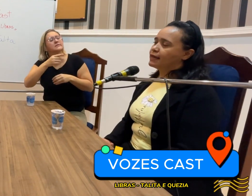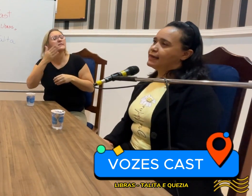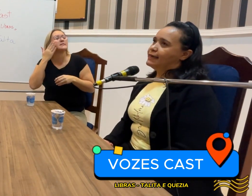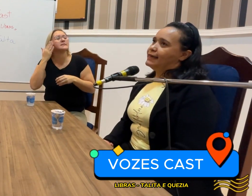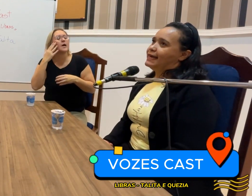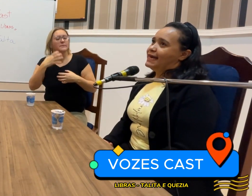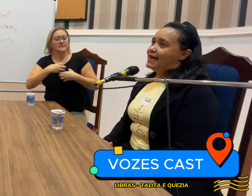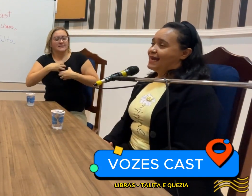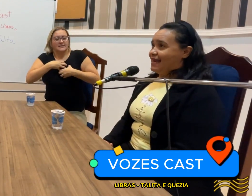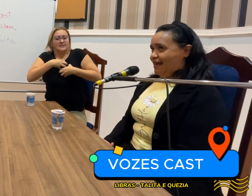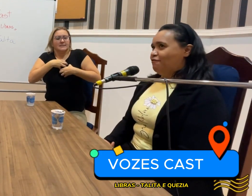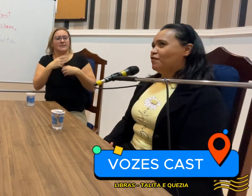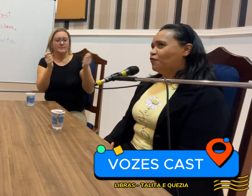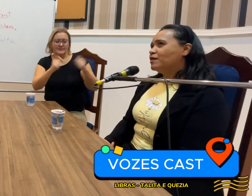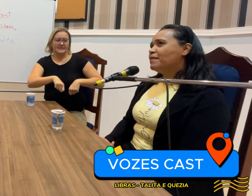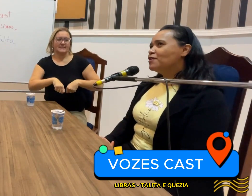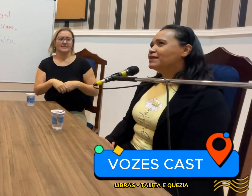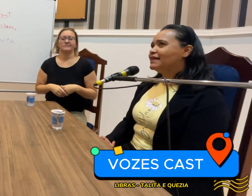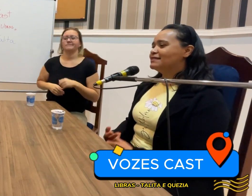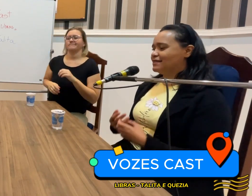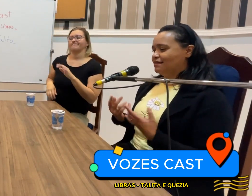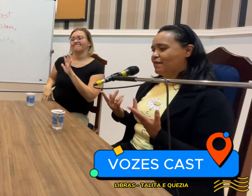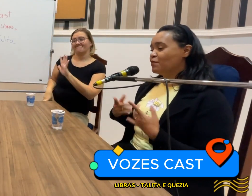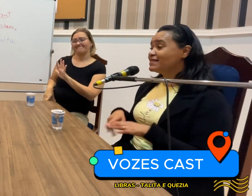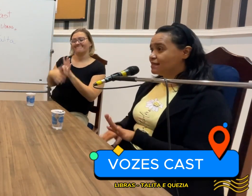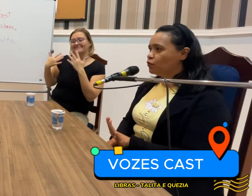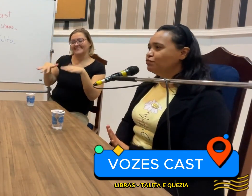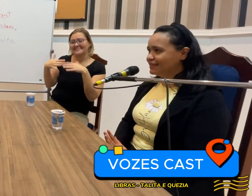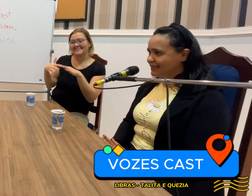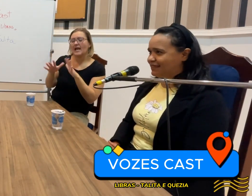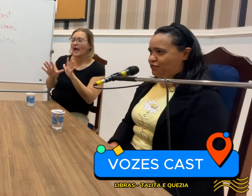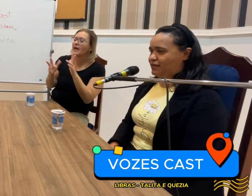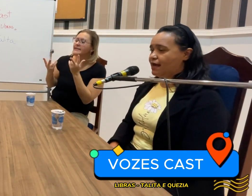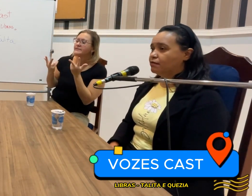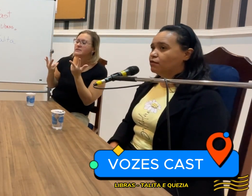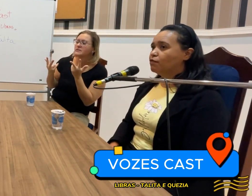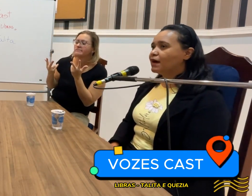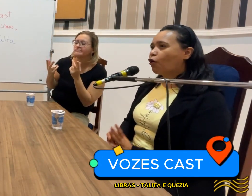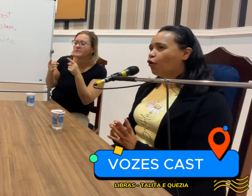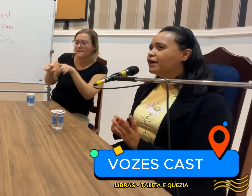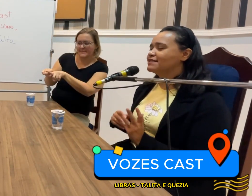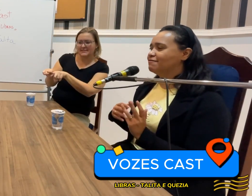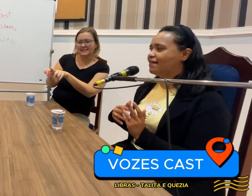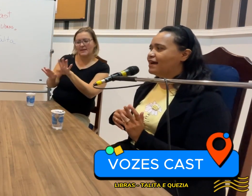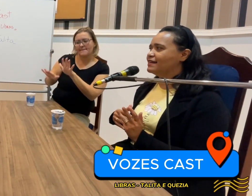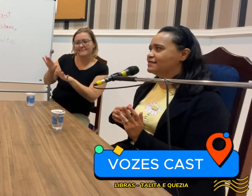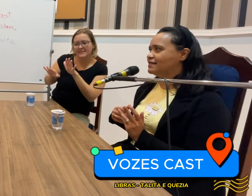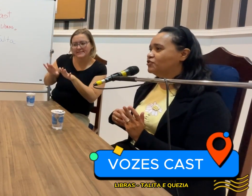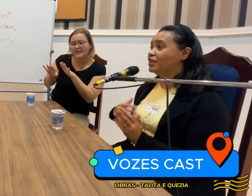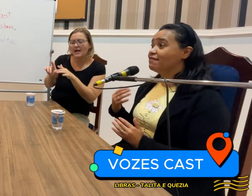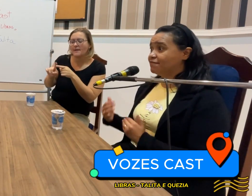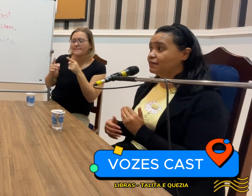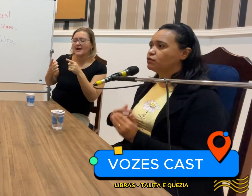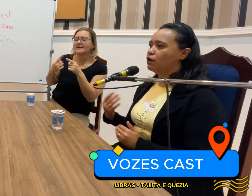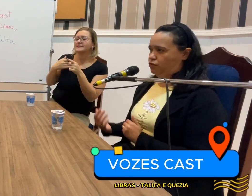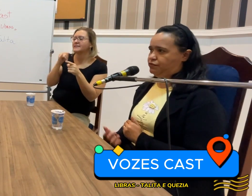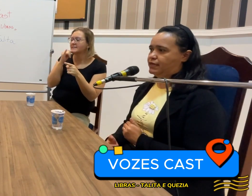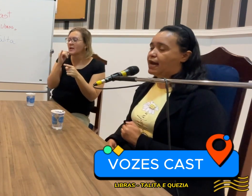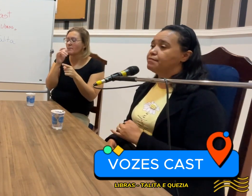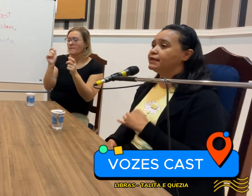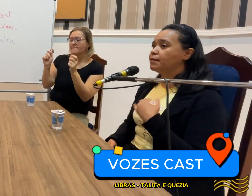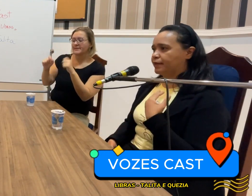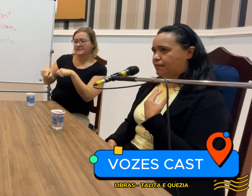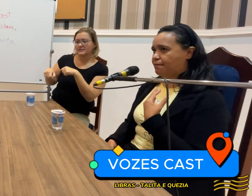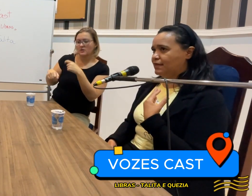necessidade? Foi meio que assim, meio que simultâneo, né? Uma coisa vai assim te levando à